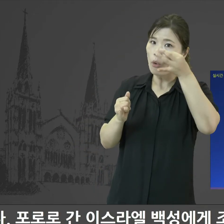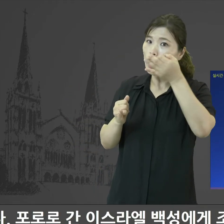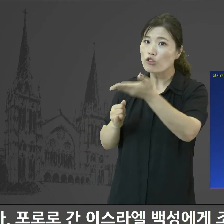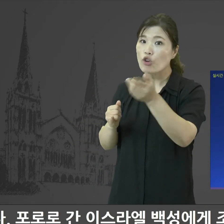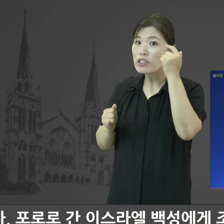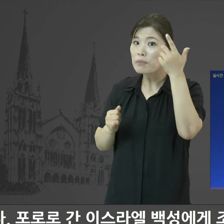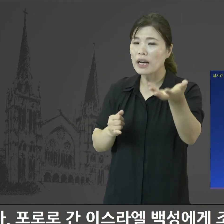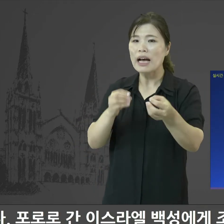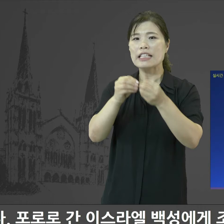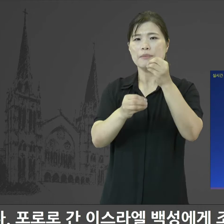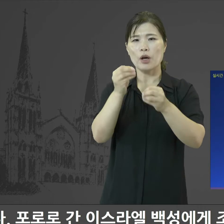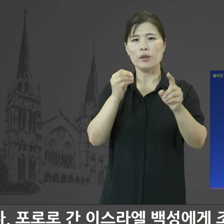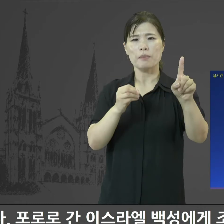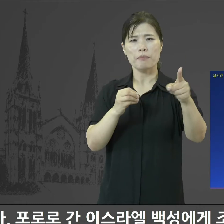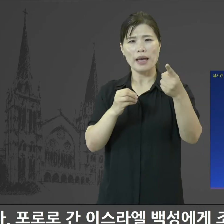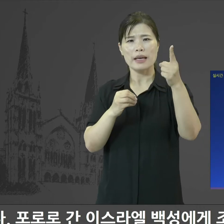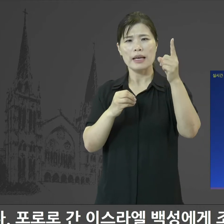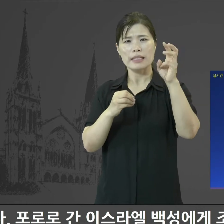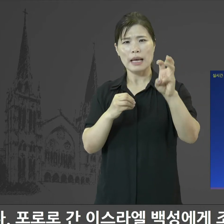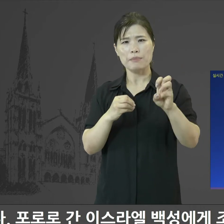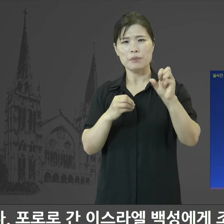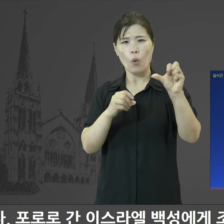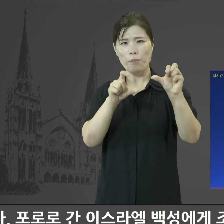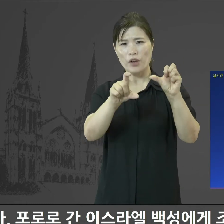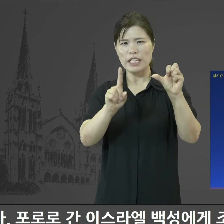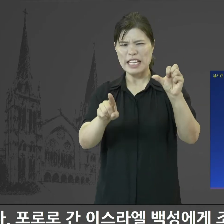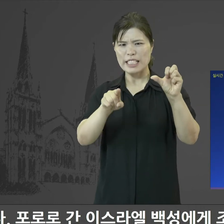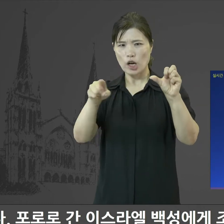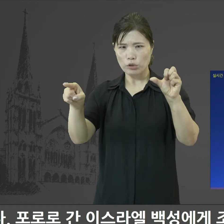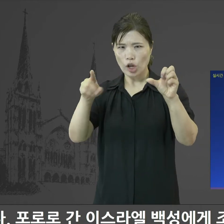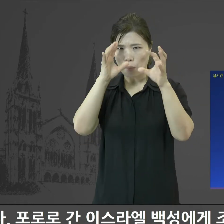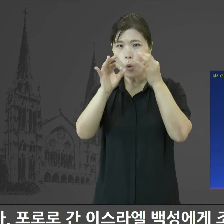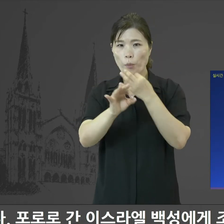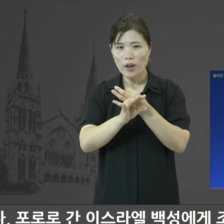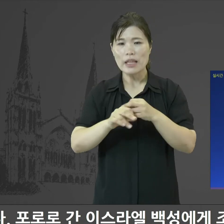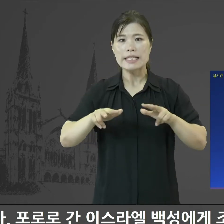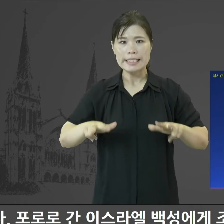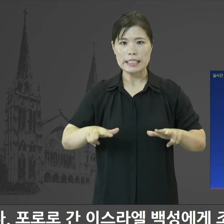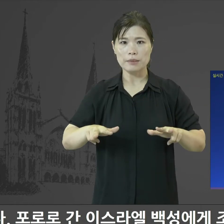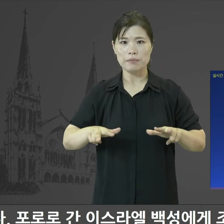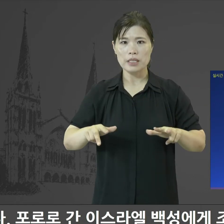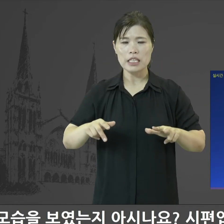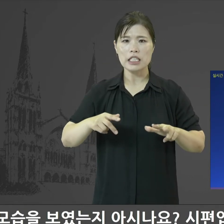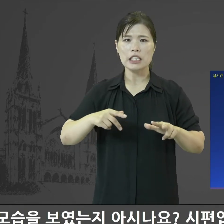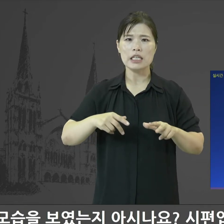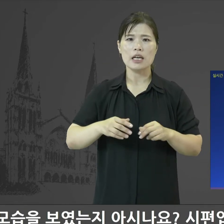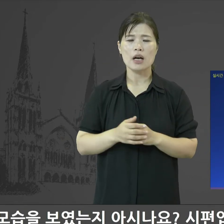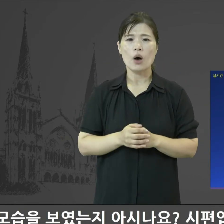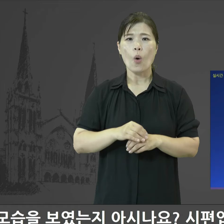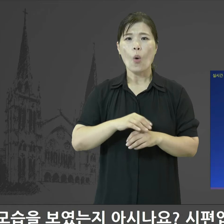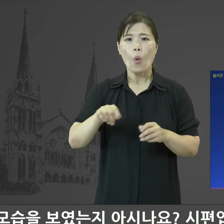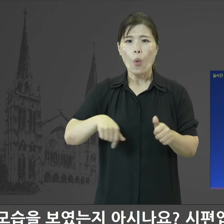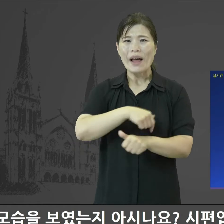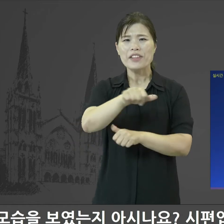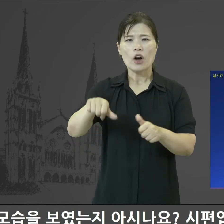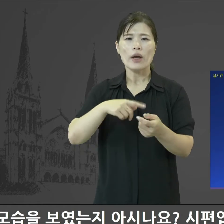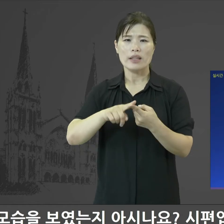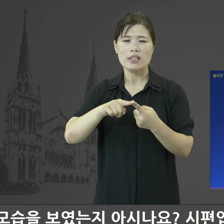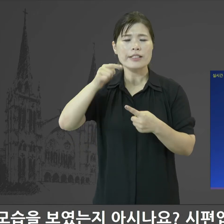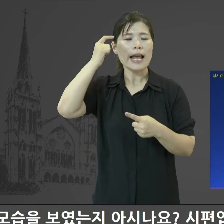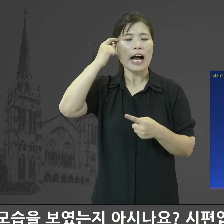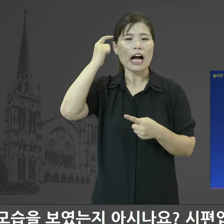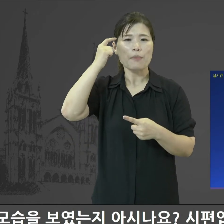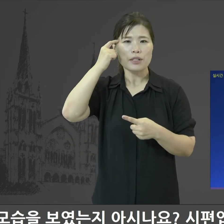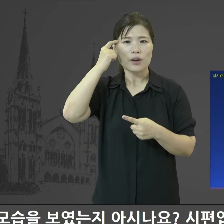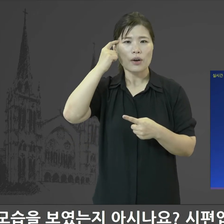137편 1절부터 5절까지의 말씀을 제가 읽어드립니다. 지금 제한되는 환경 속에 있는 여러분의 상황을 생각하시면서